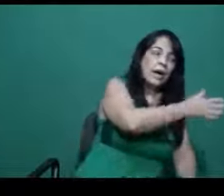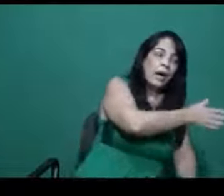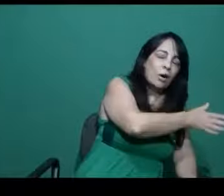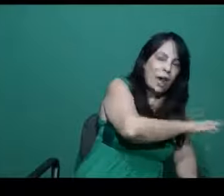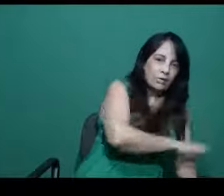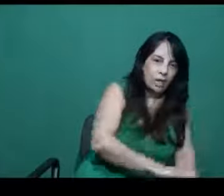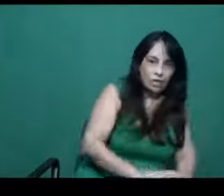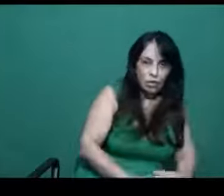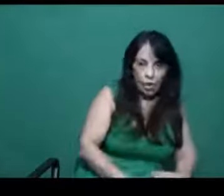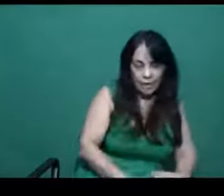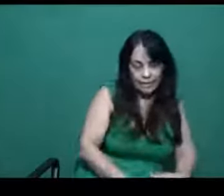ao lado da escola.